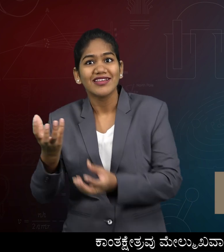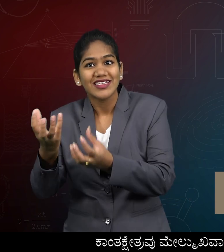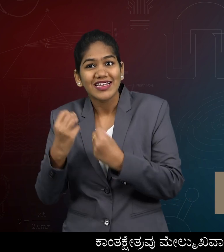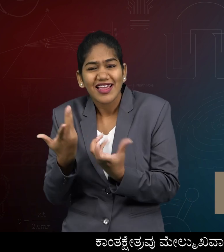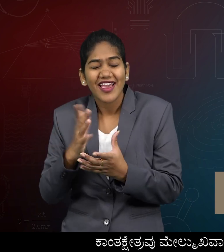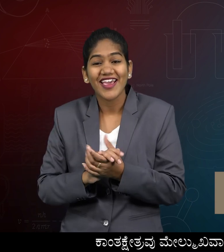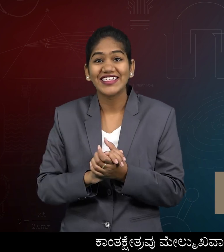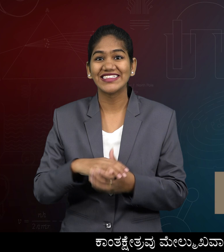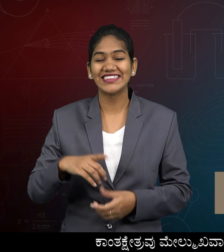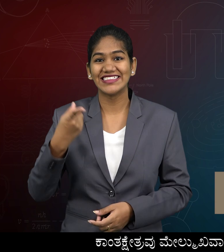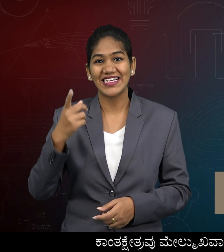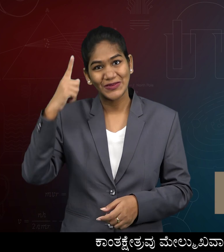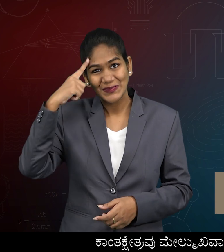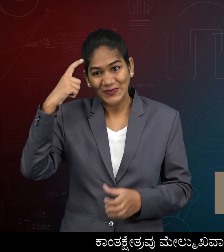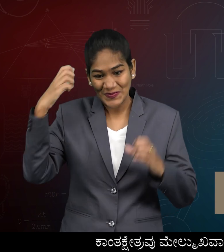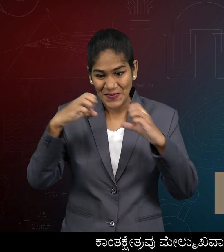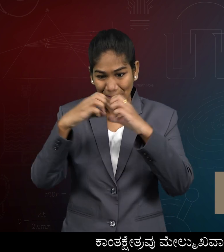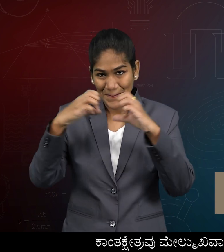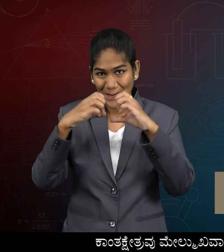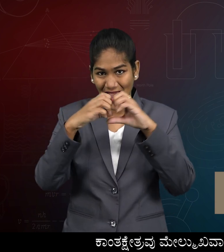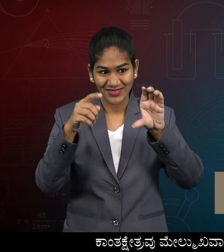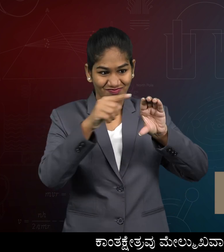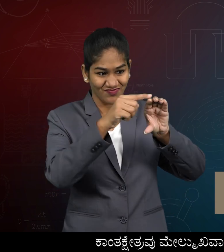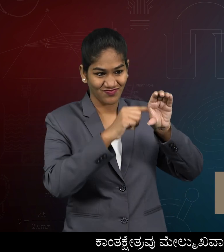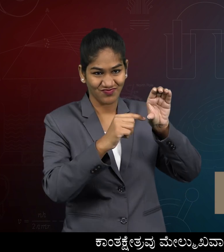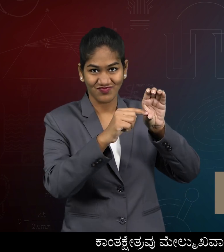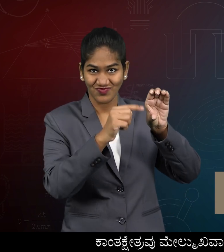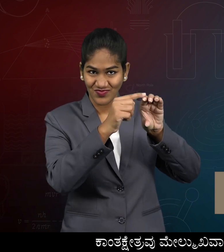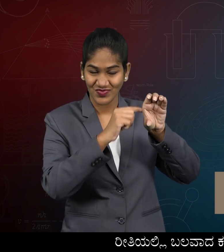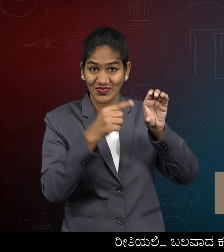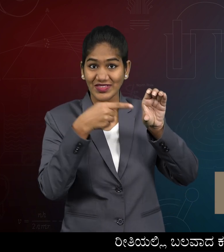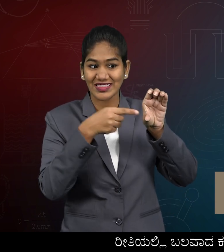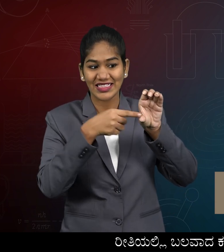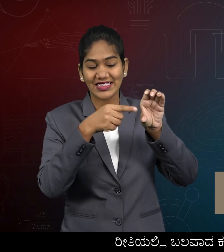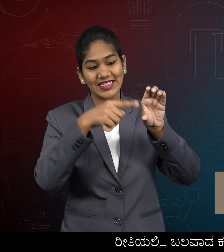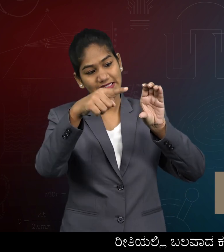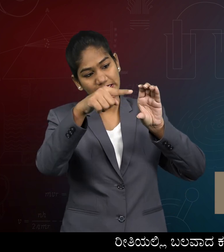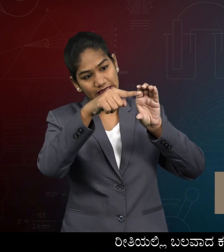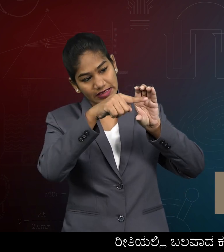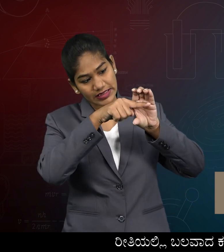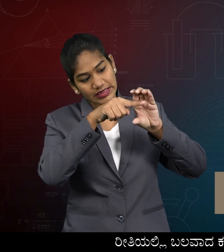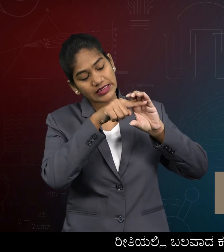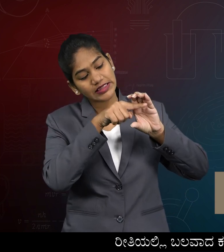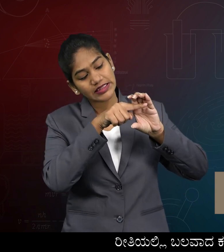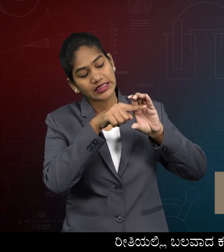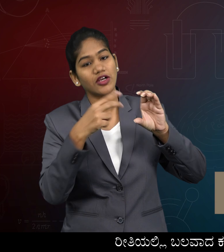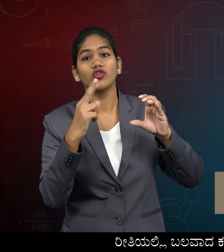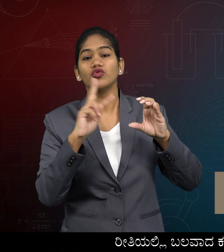ಕಾಂತಕ್ಷೇತ್ರವು ಮೇಲ್ಮುಖವಾಗಿ ಎರಡು ದ್ರವಗಳ ನಡುವೆ ರಾಡ್ ಇರುವ ರೀತಿಯಲ್ಲಿ ಬಲವಾದ ಕುದುರೆ ಶೂ ಮ್ಯಾಗ್ನೆಟ್